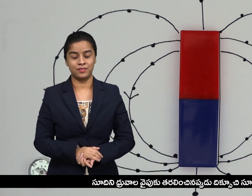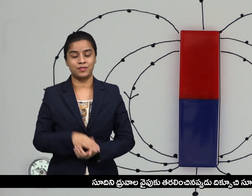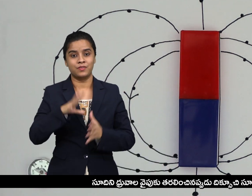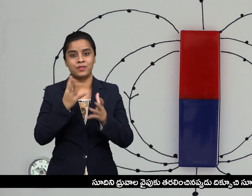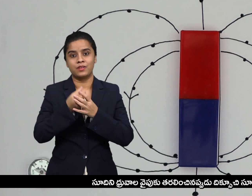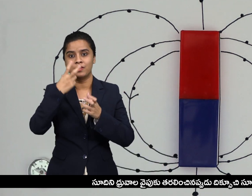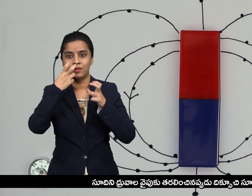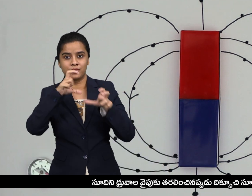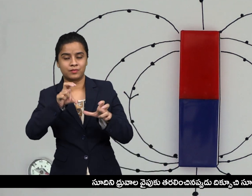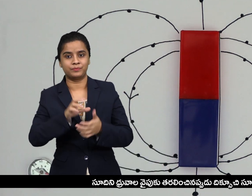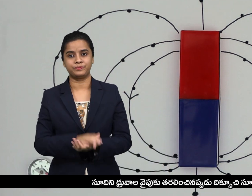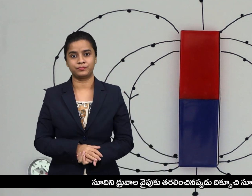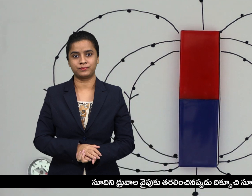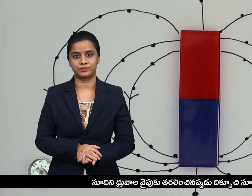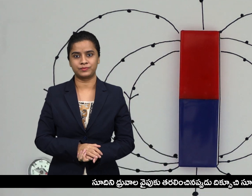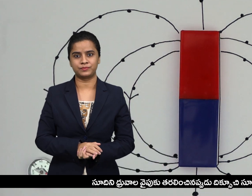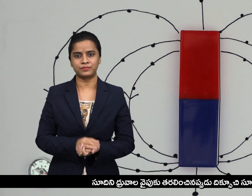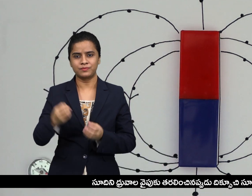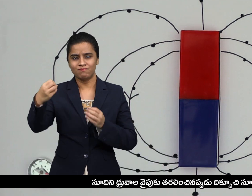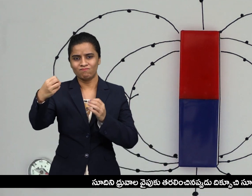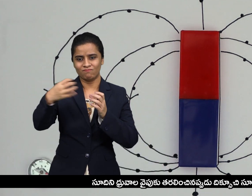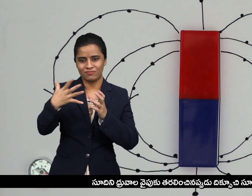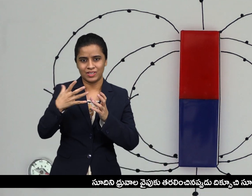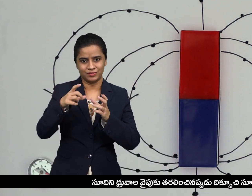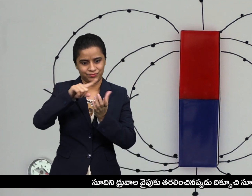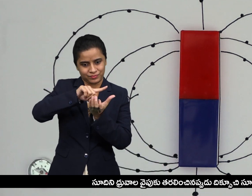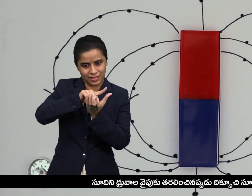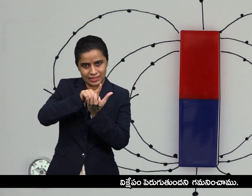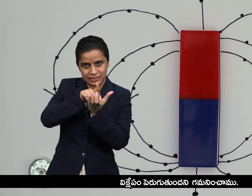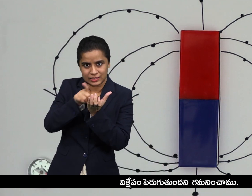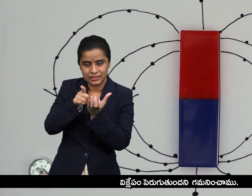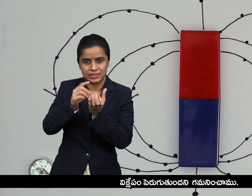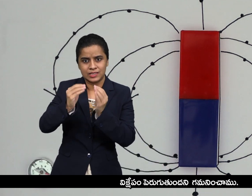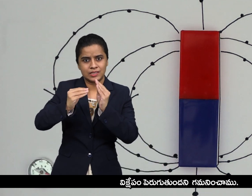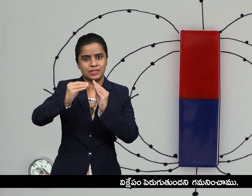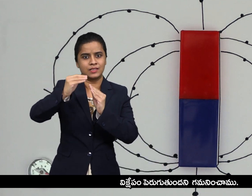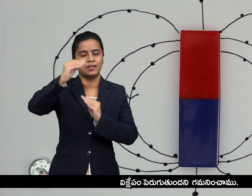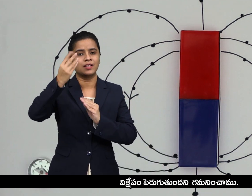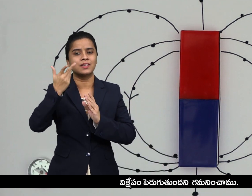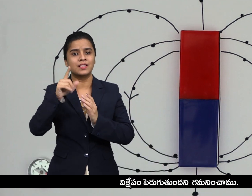సూదిని ధ్రువాల వైపుకు తరలించినప్పుడు దిక్సూచి సూదిలో విక్షేపం పెరుగుతుందని